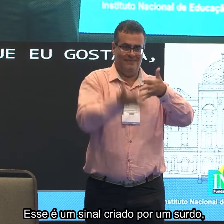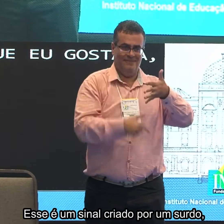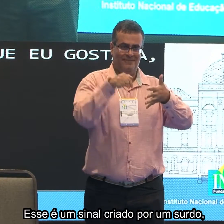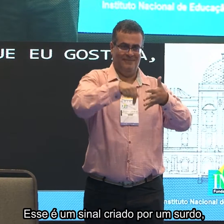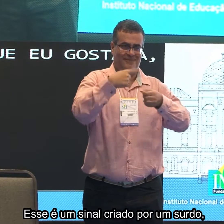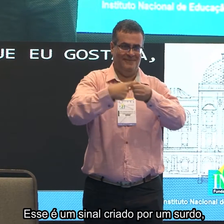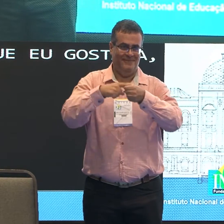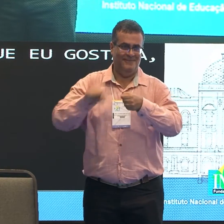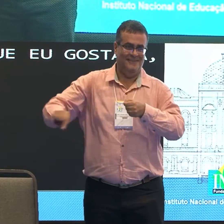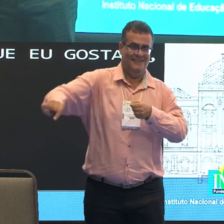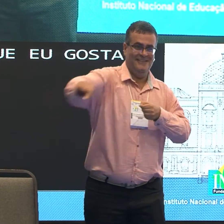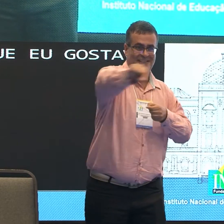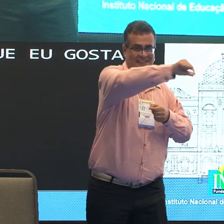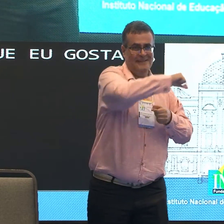um surdo.